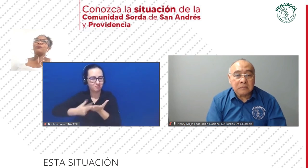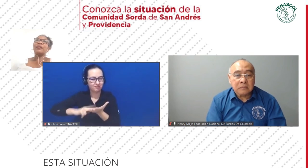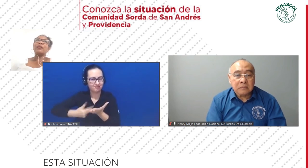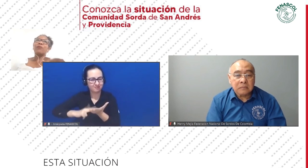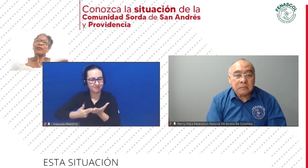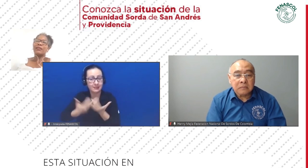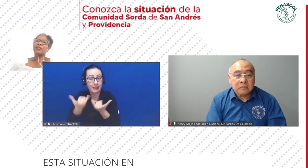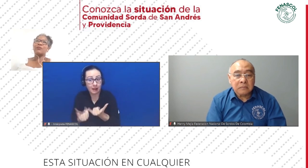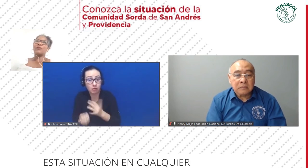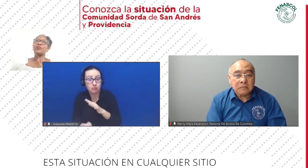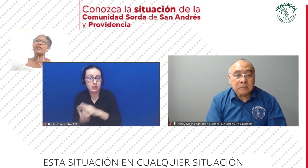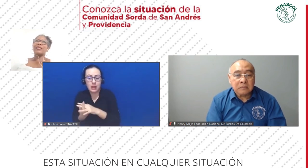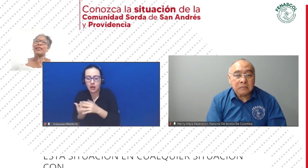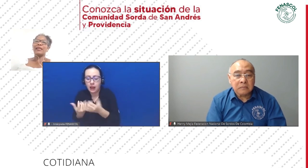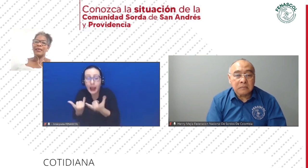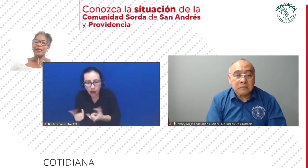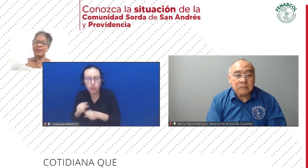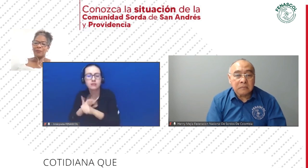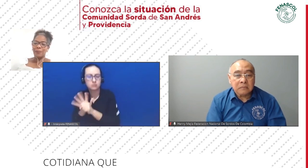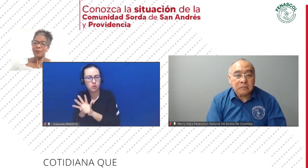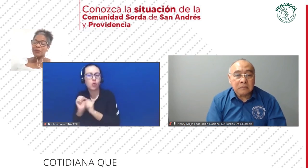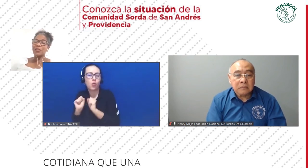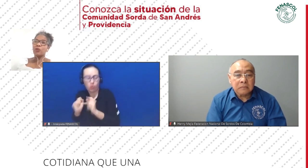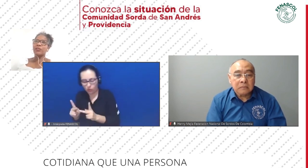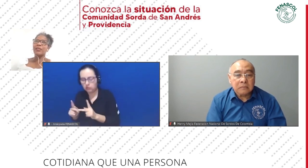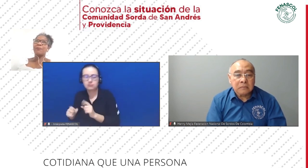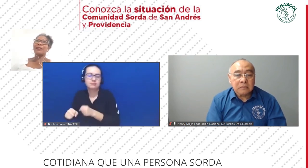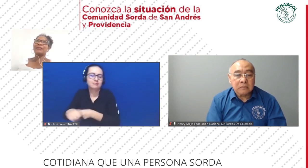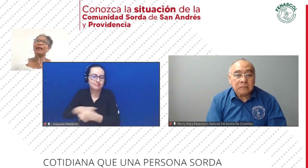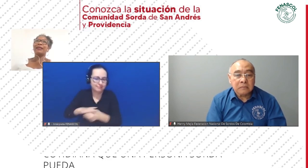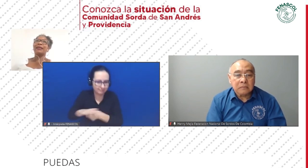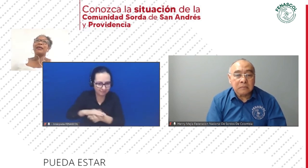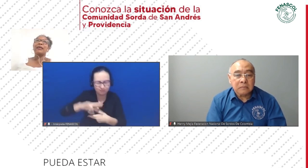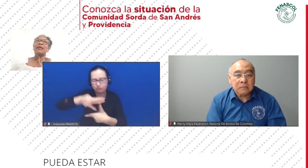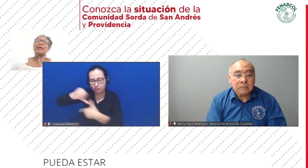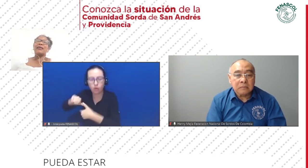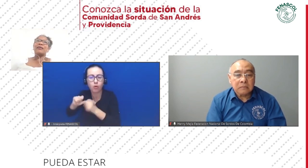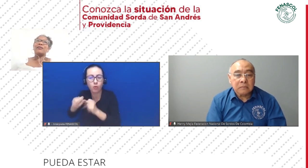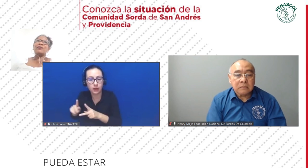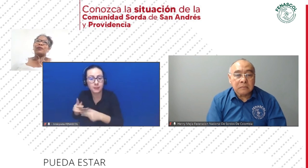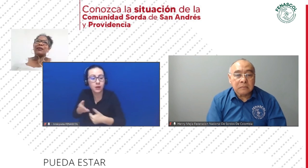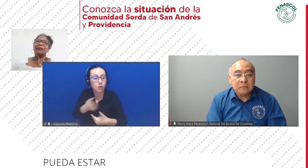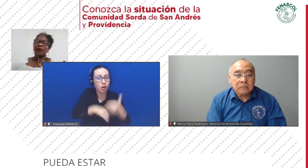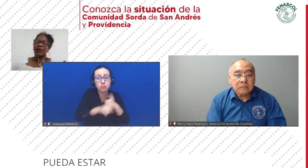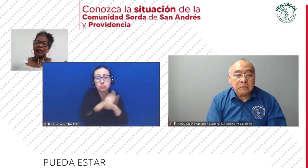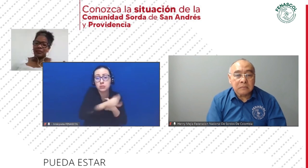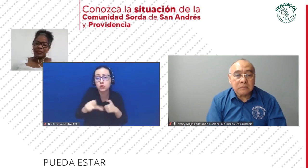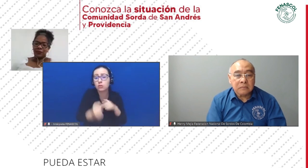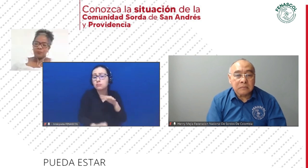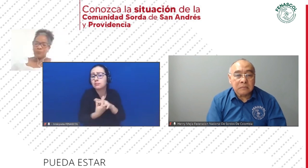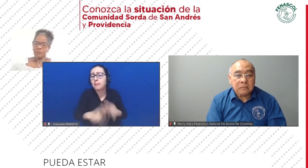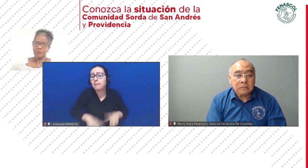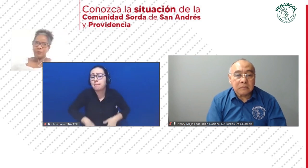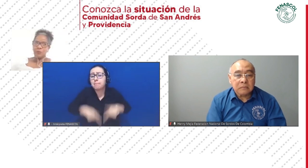en cualquier situación cotidiana que una persona sorda pueda estar hace un mes